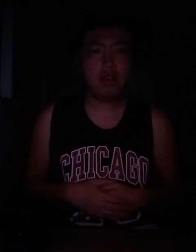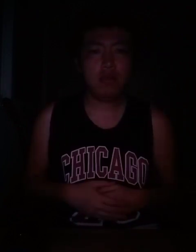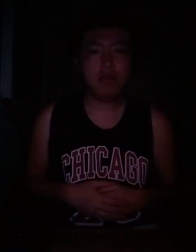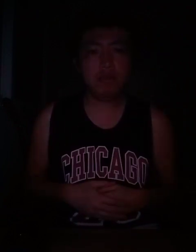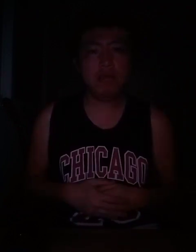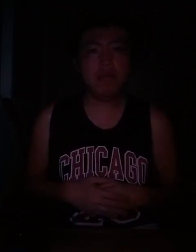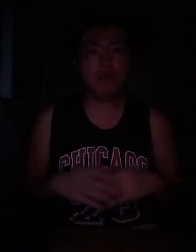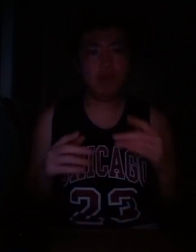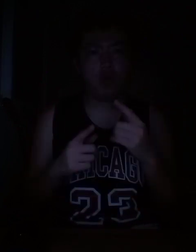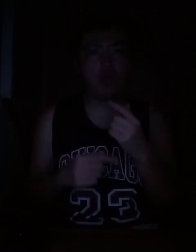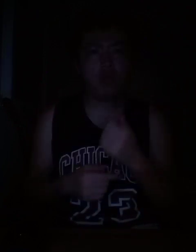홈플러스.